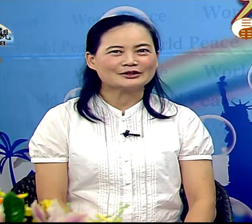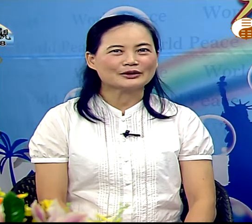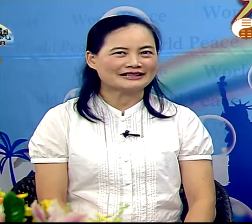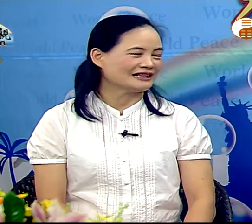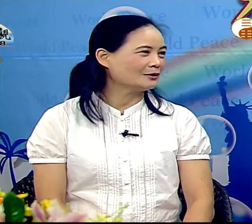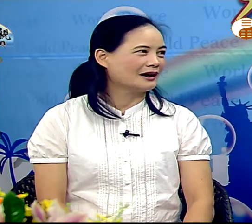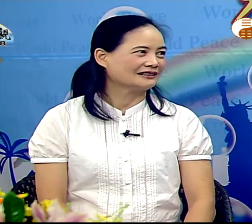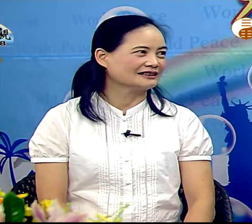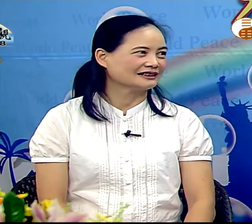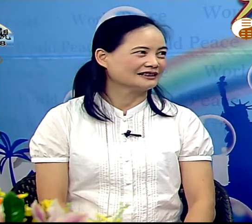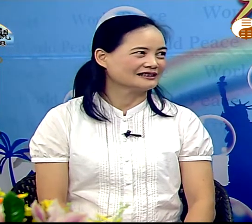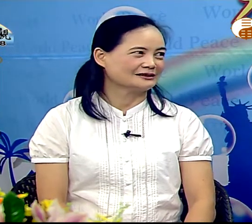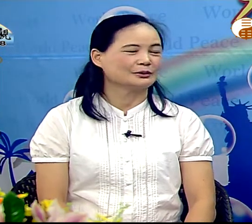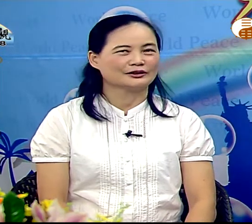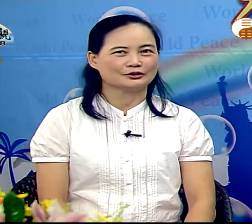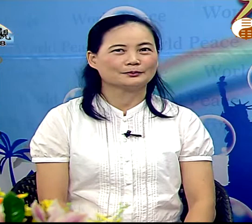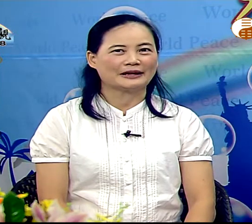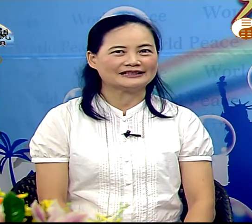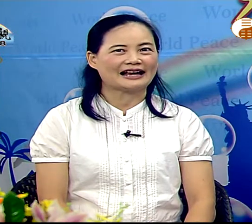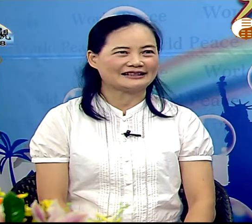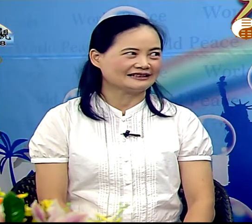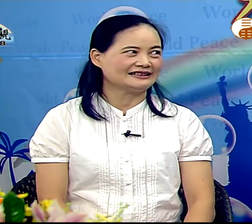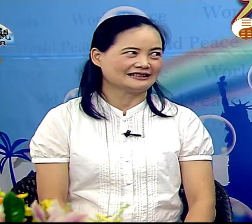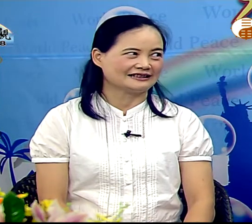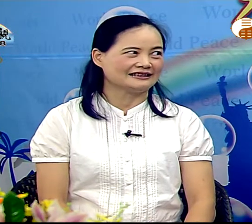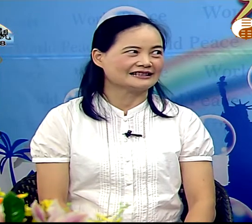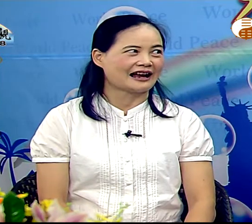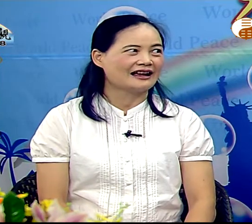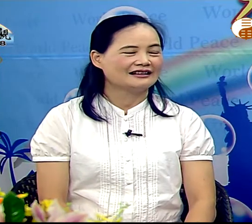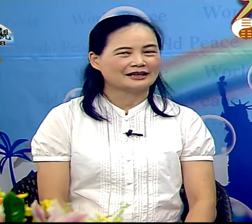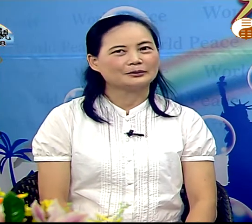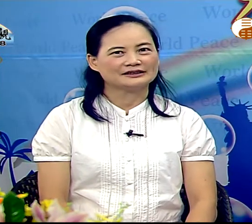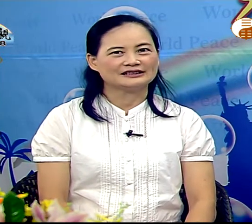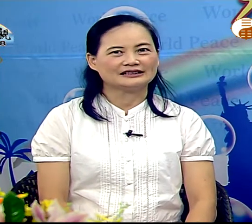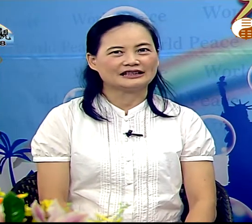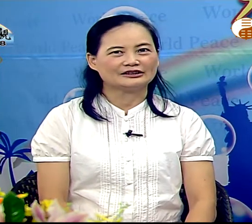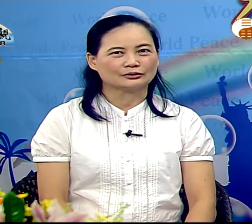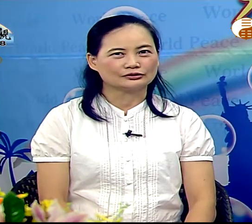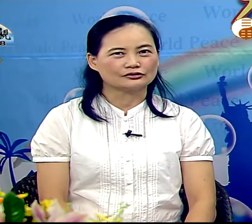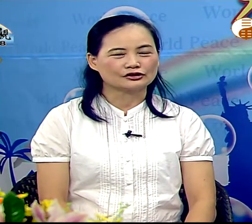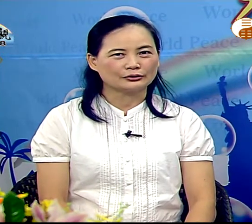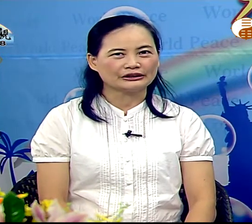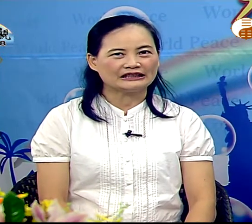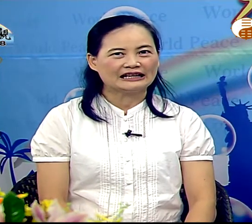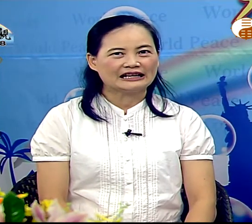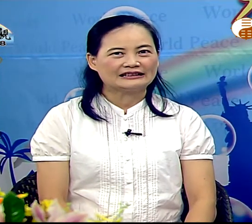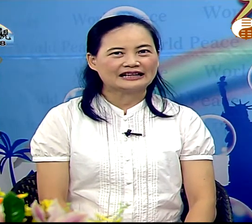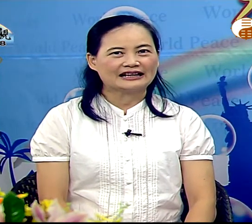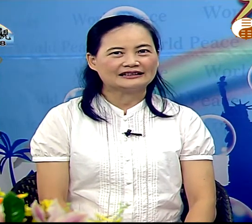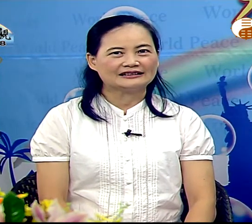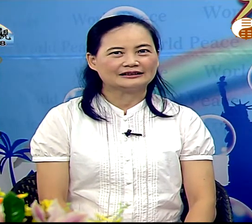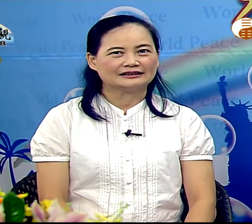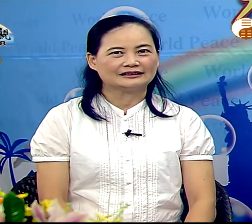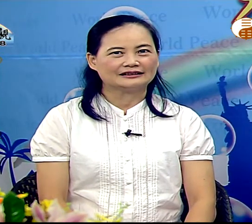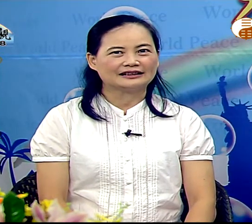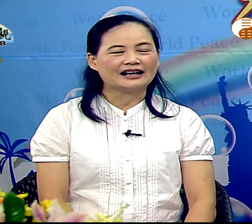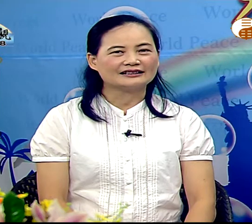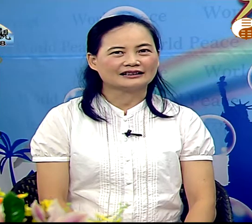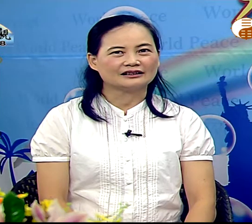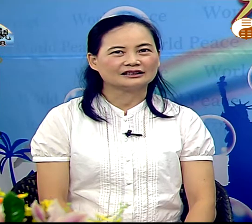最精华的这个时段，就陪着孩子一起成长。 是， 那我自己也从中受益。 是， 那刚刚讲到那